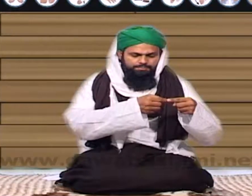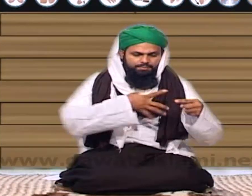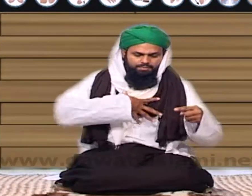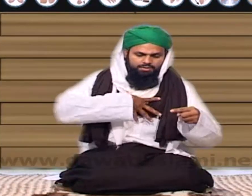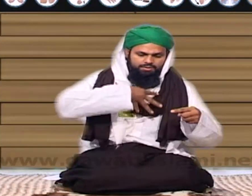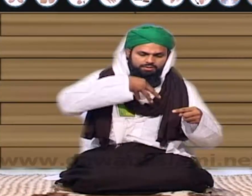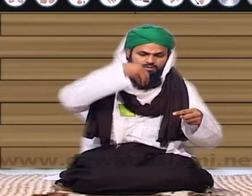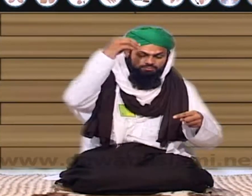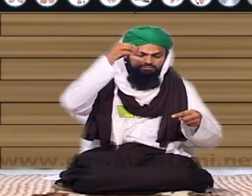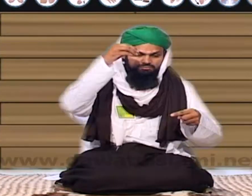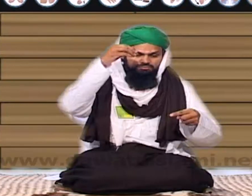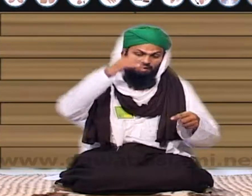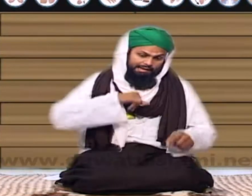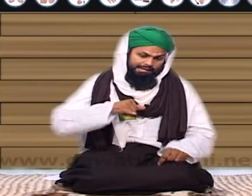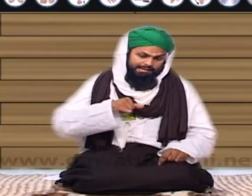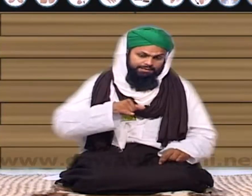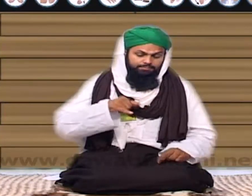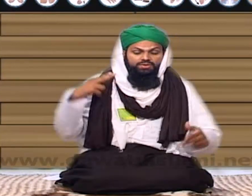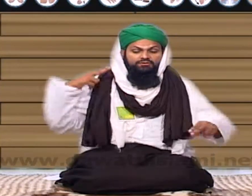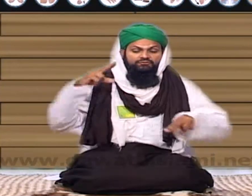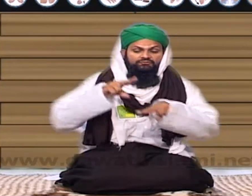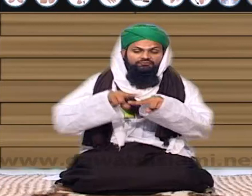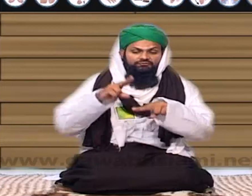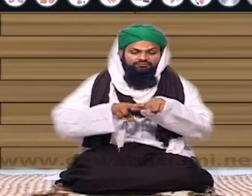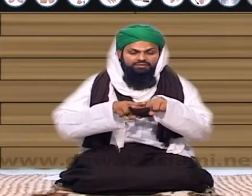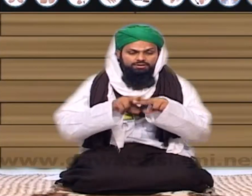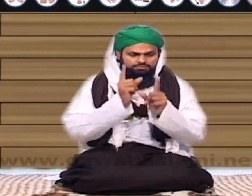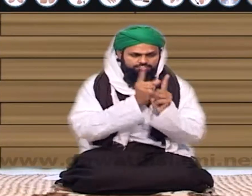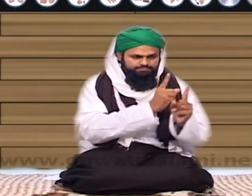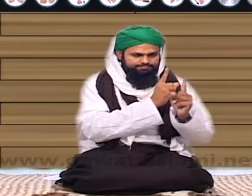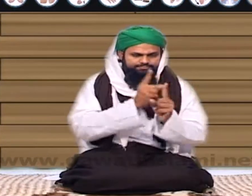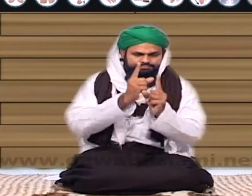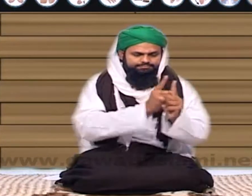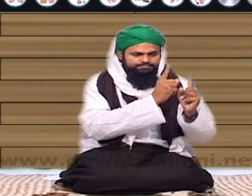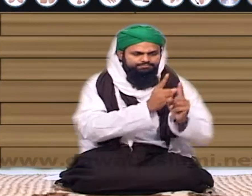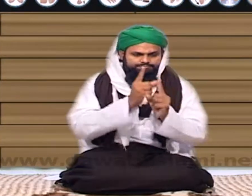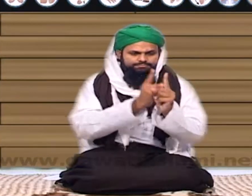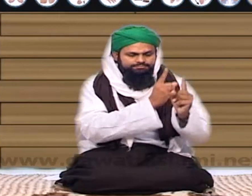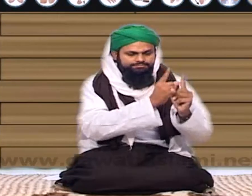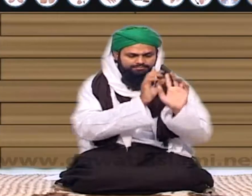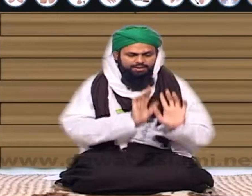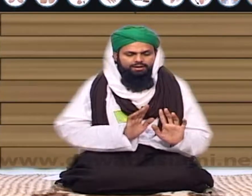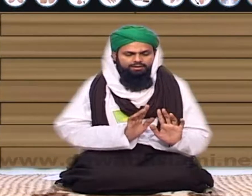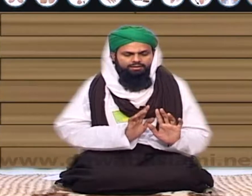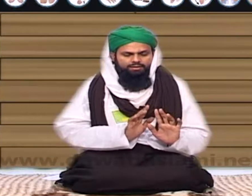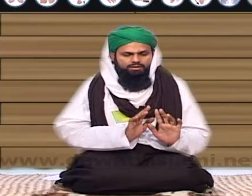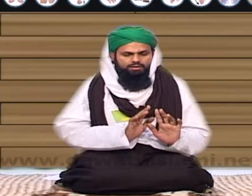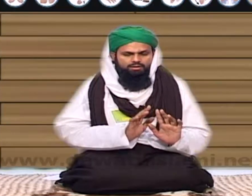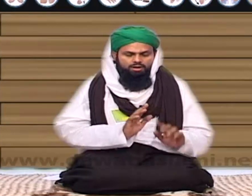آ جائے، گرفتاری کا وارنٹ جاری ہے، فرشتے بالکل آپ کے تعاقب میں، آپ کے پیچھے لگے